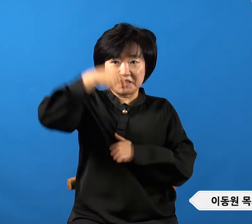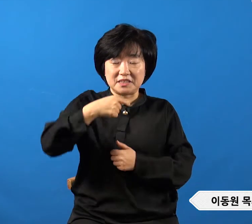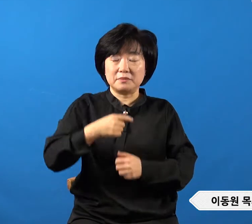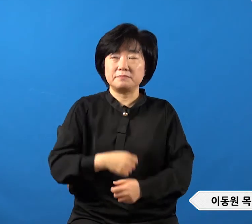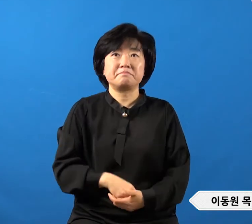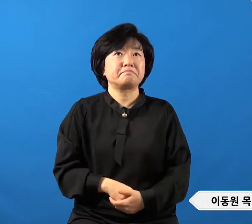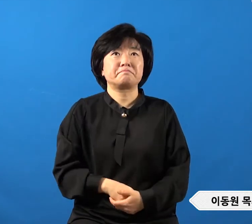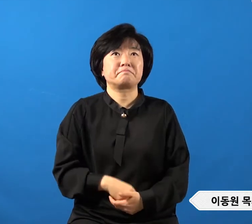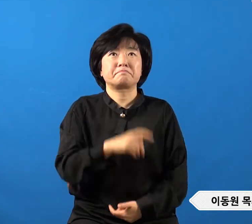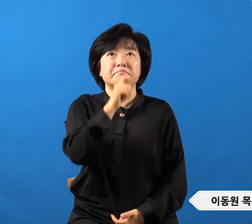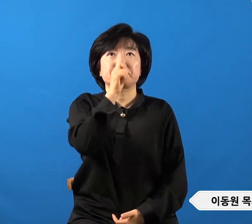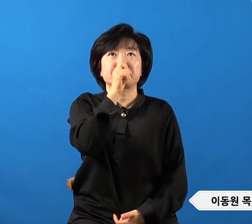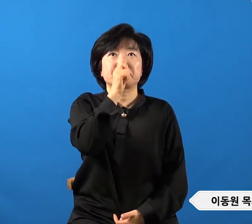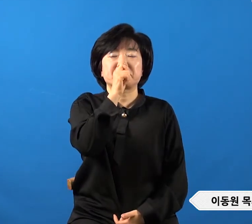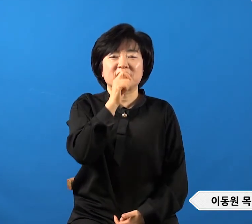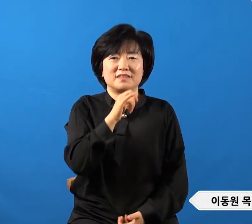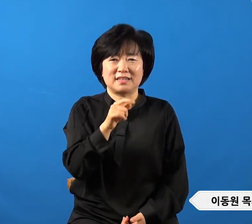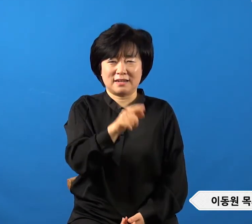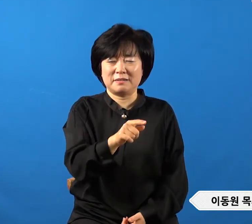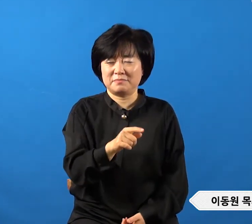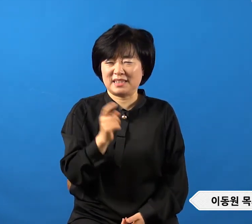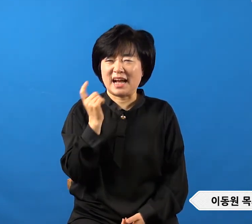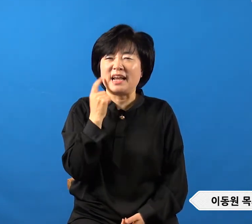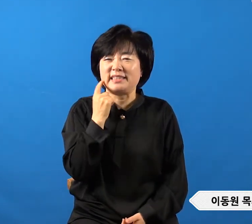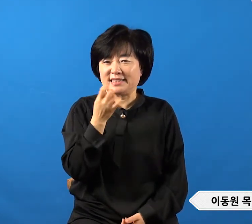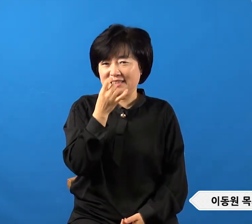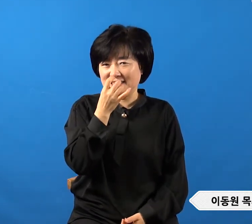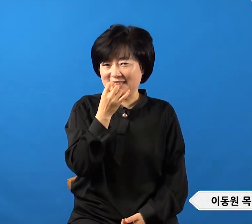많아요. 예.